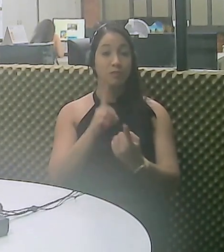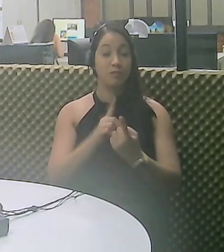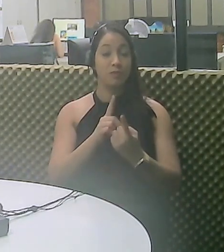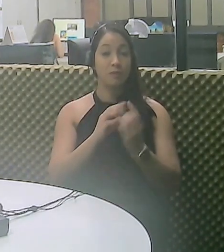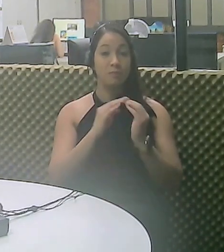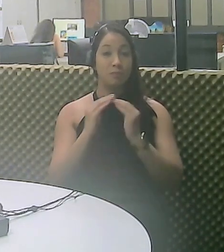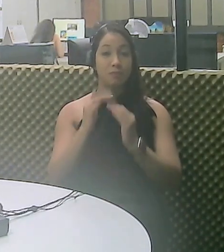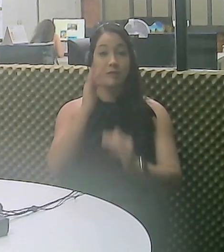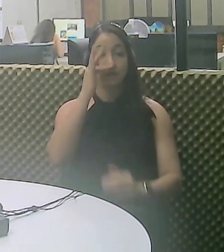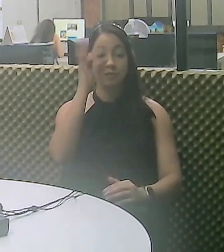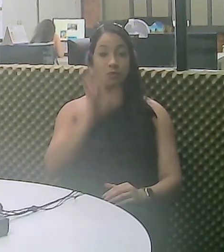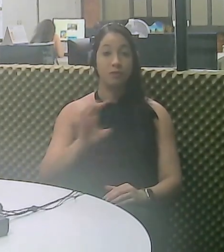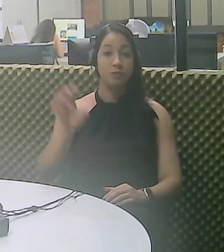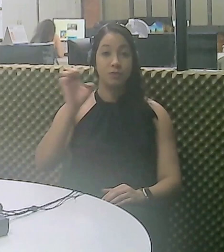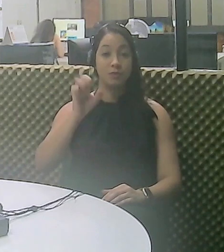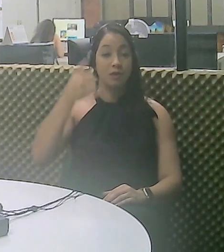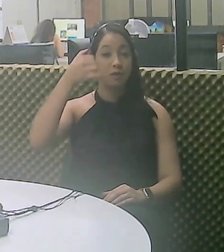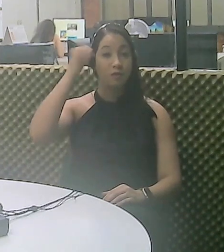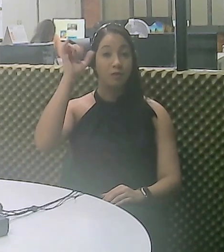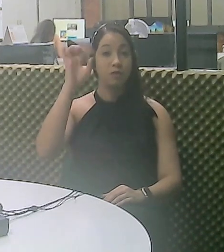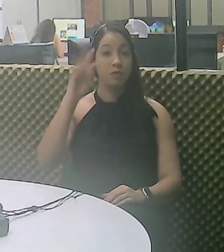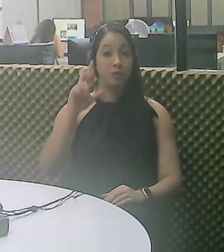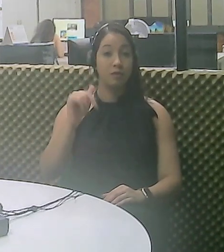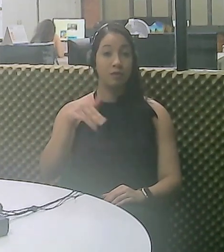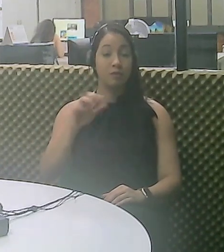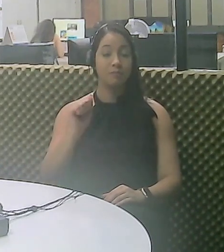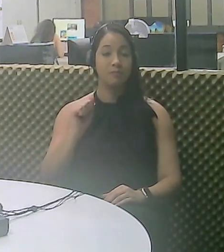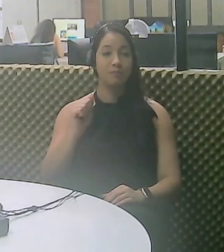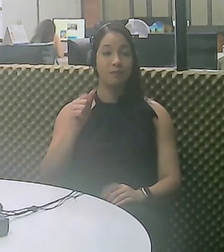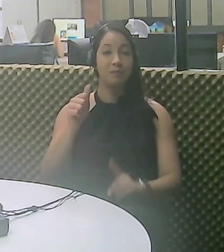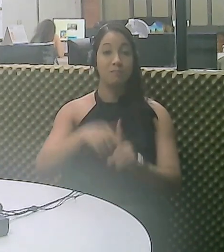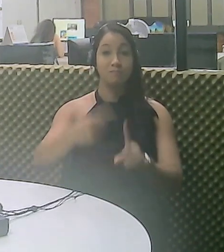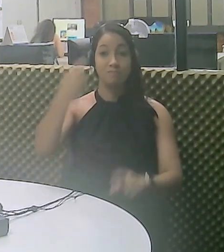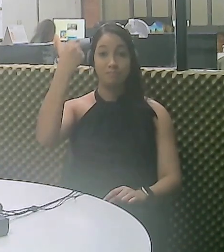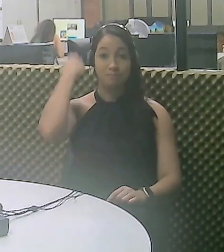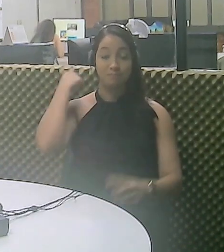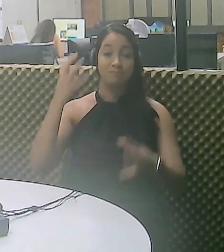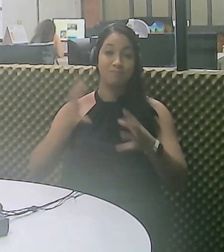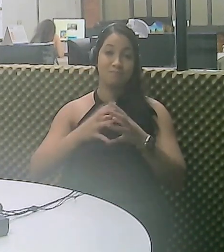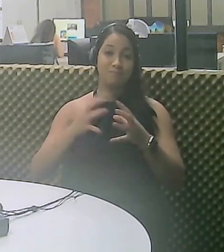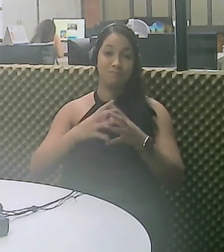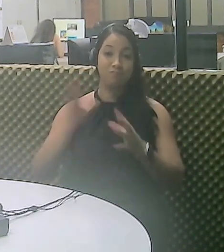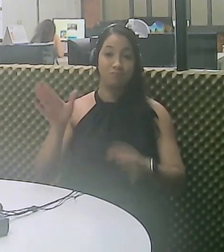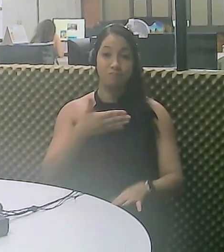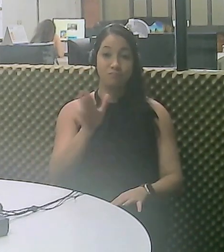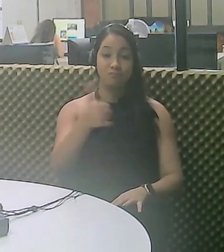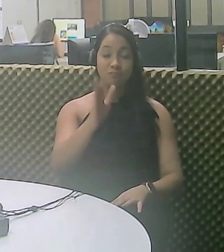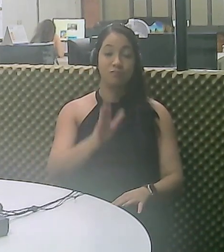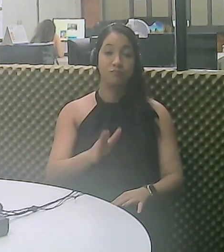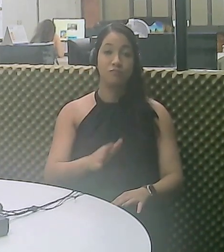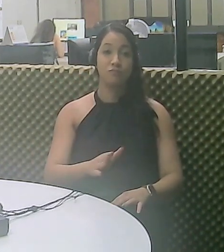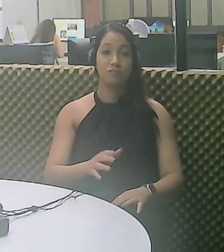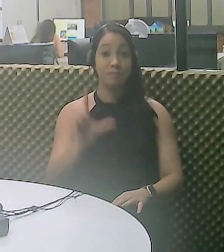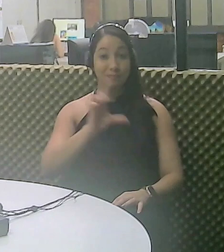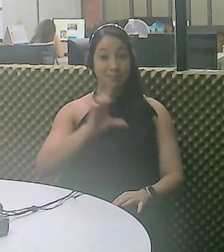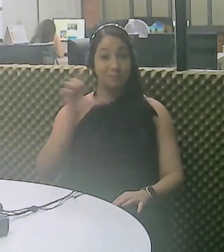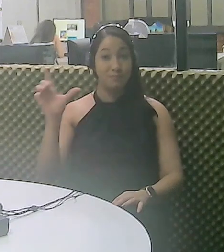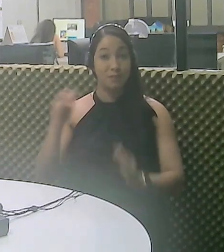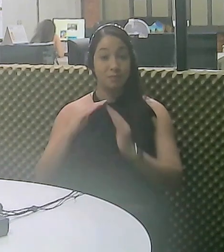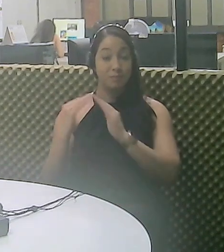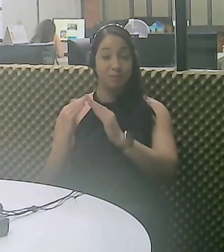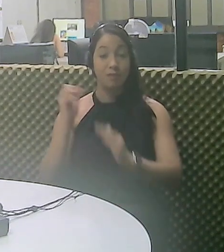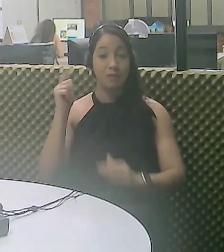nos bairros Jardim Europa e Chácara Tubalina. No último mês, as equipes estiveram percorrendo a zona leste, no